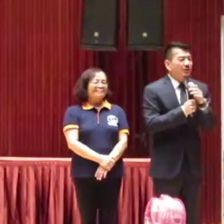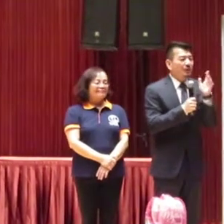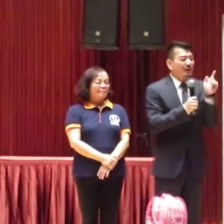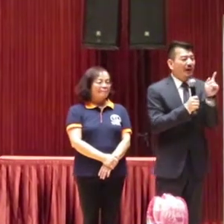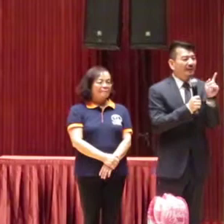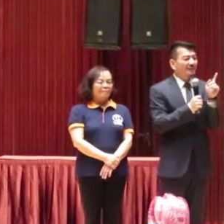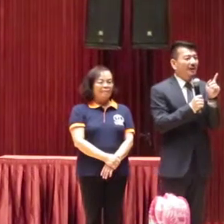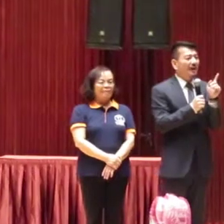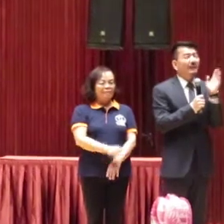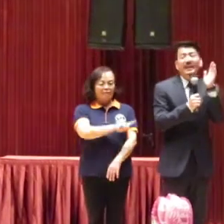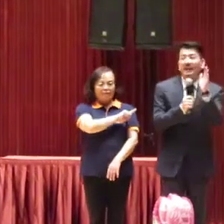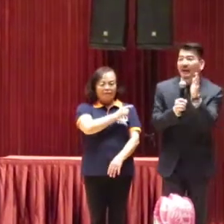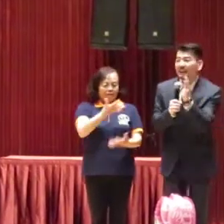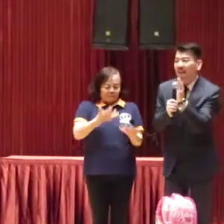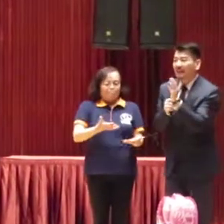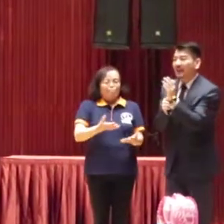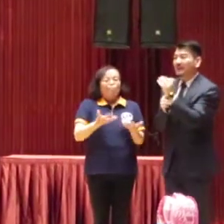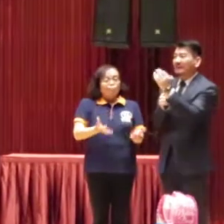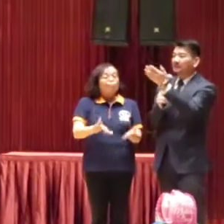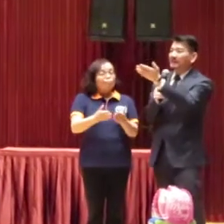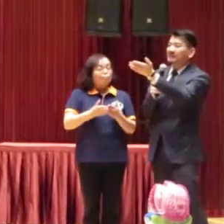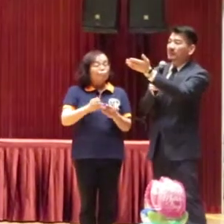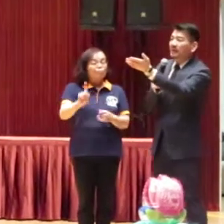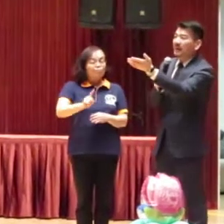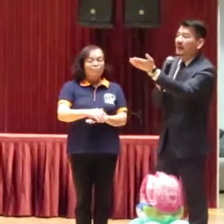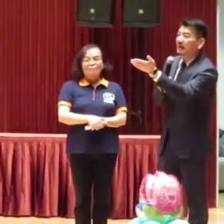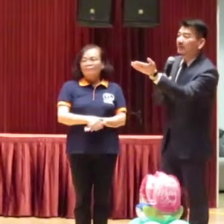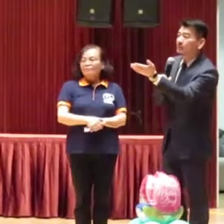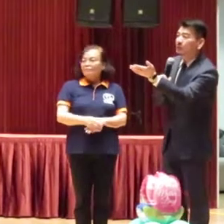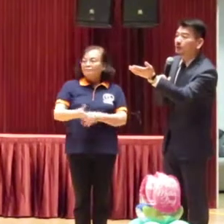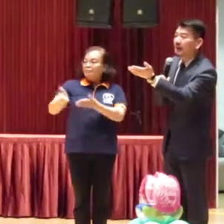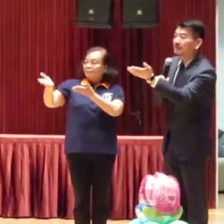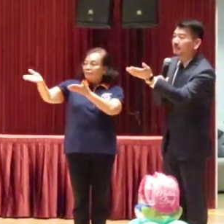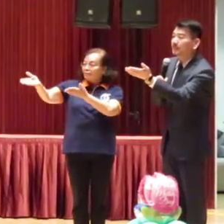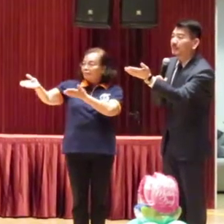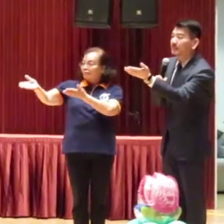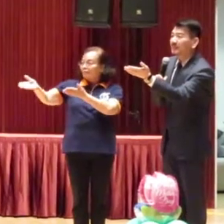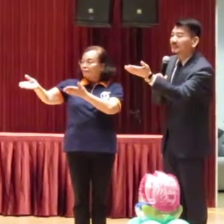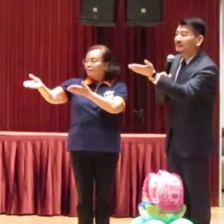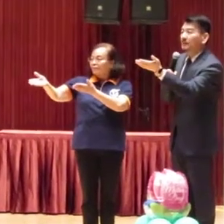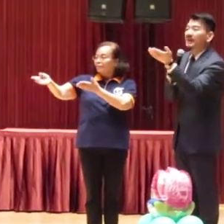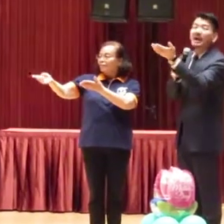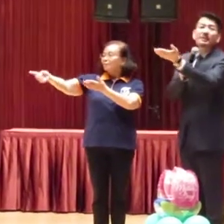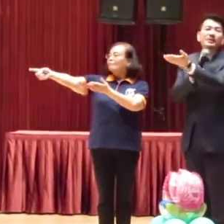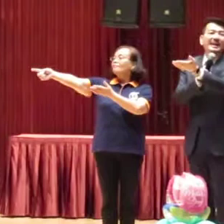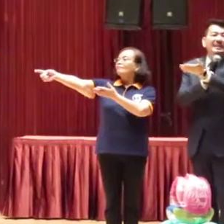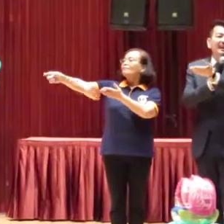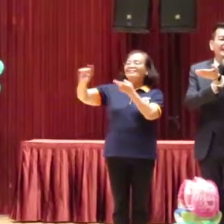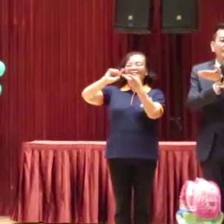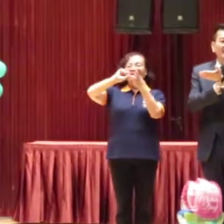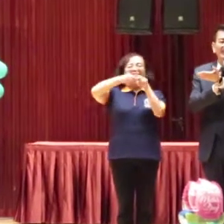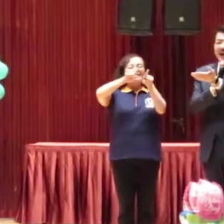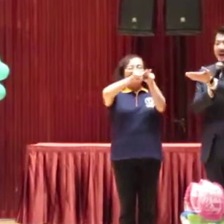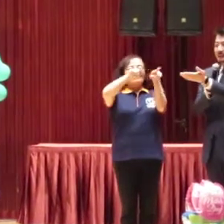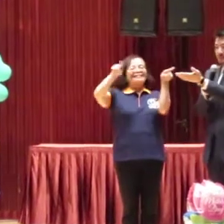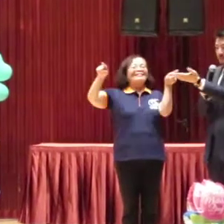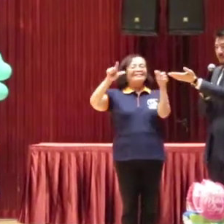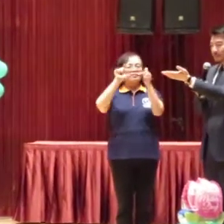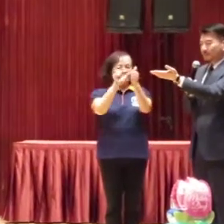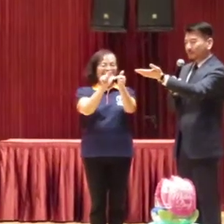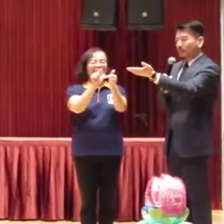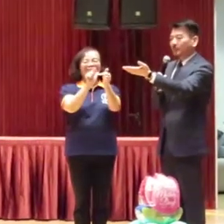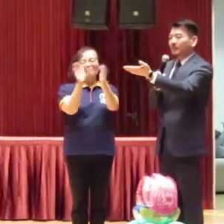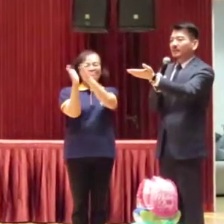好，兄弟啊，就是讲哈，我带你个一一介绍啊。这边是到位的和平区吗？是不是？我们给和平区来点掌声鼓励一下。